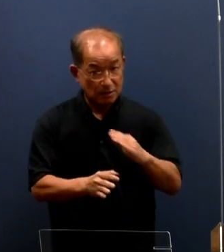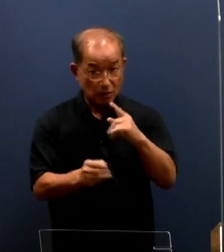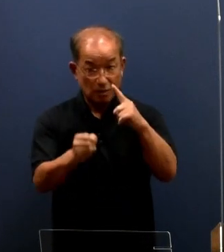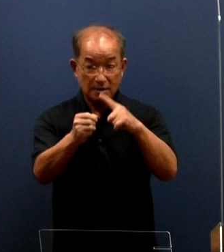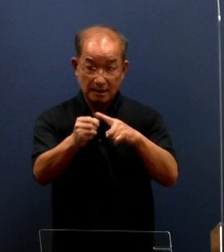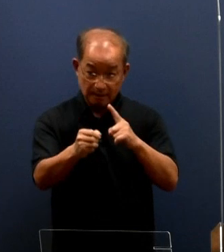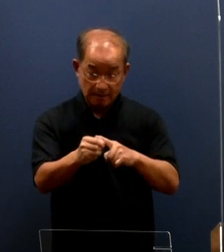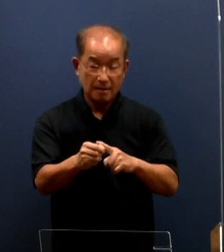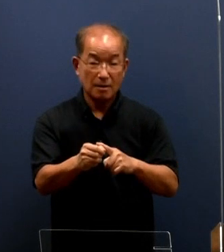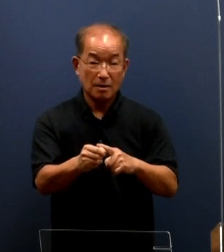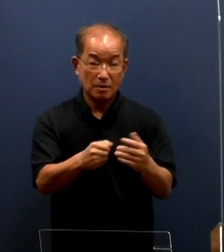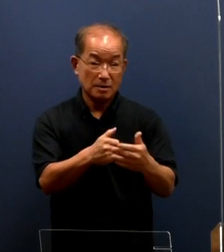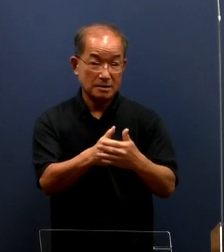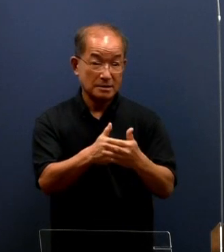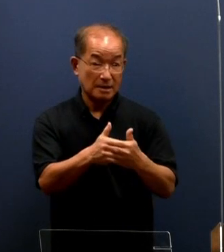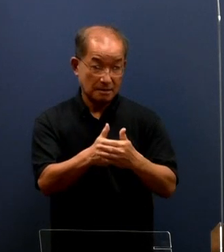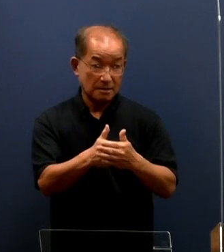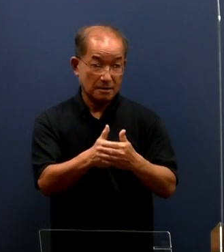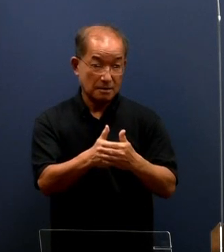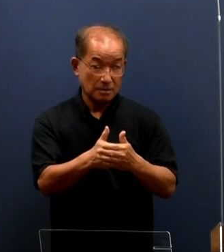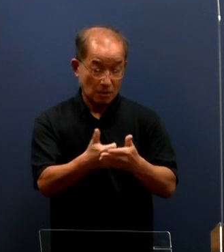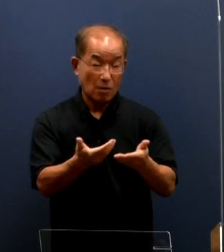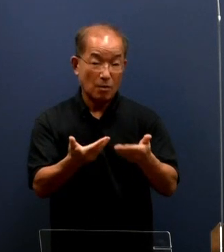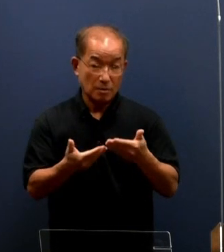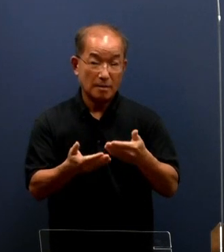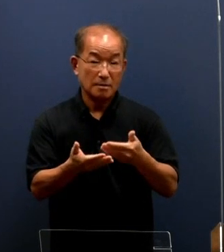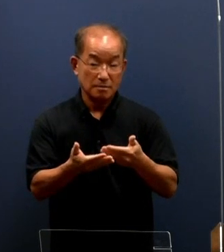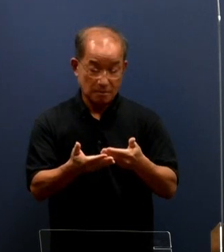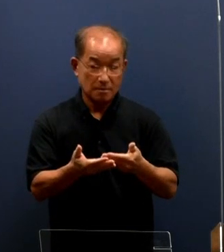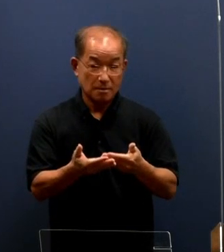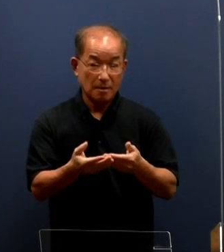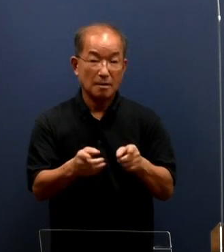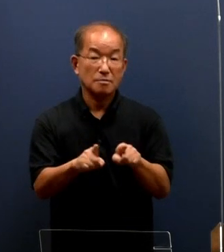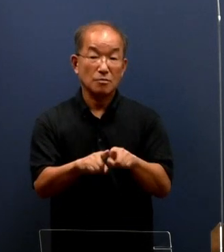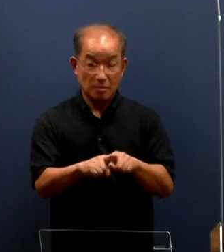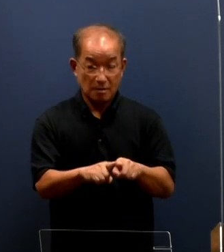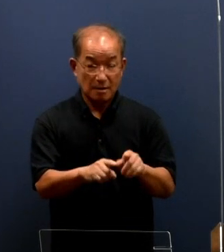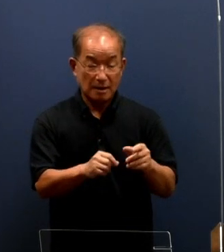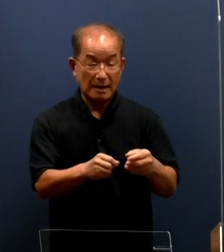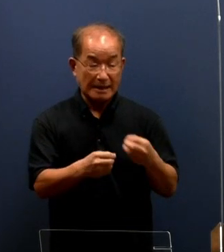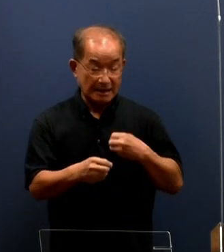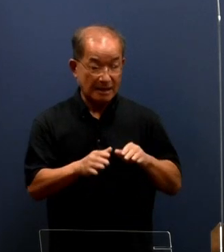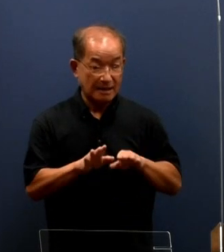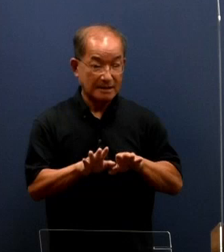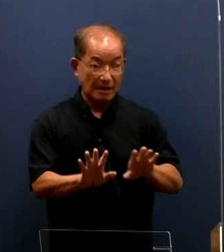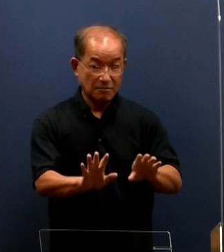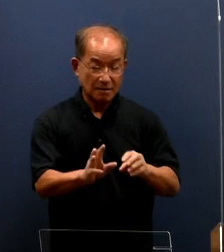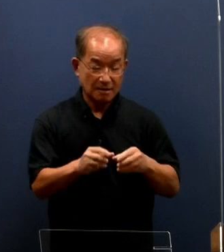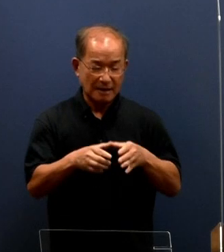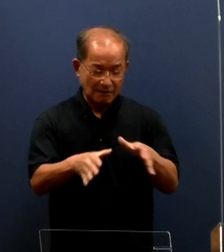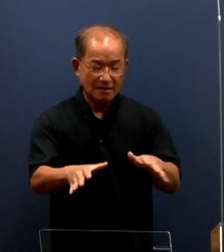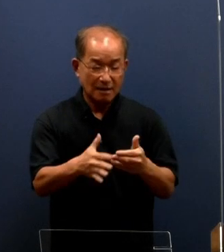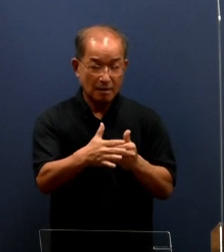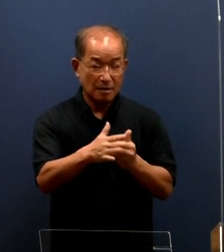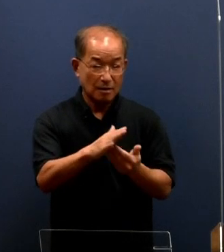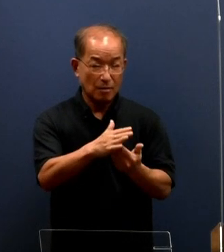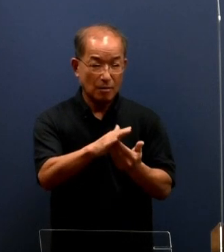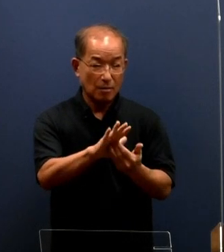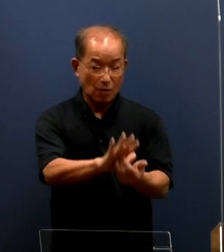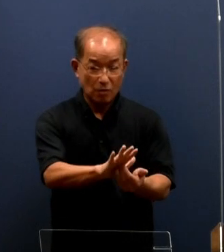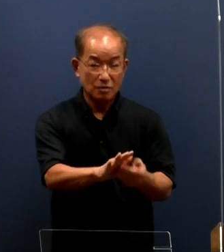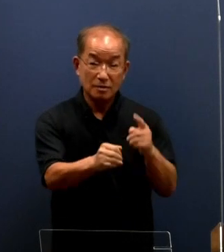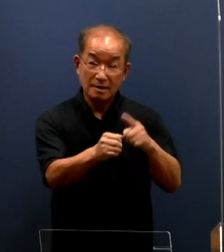回復のための支援というのを求めていかないといけないと思いますけれども、感染拡大防止ということをやっていくために、政府に対